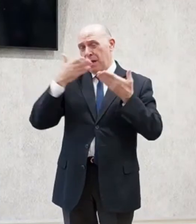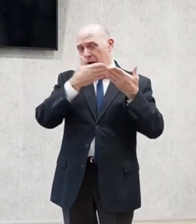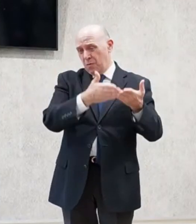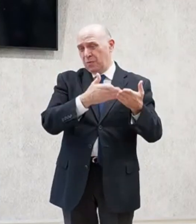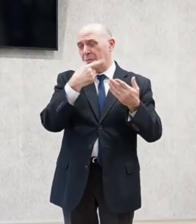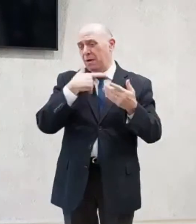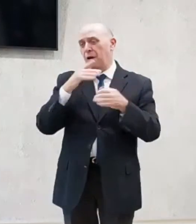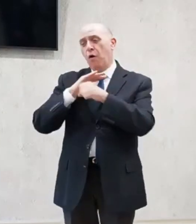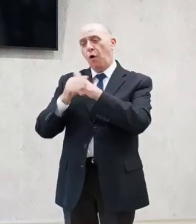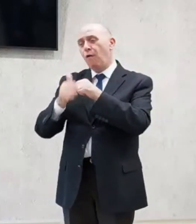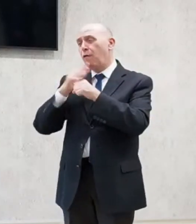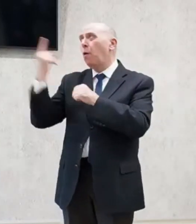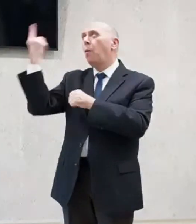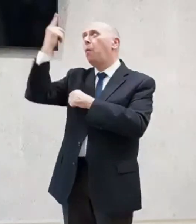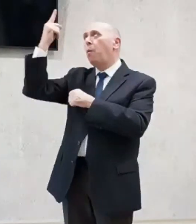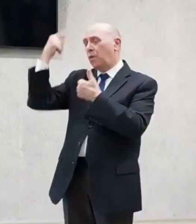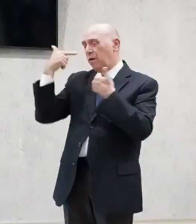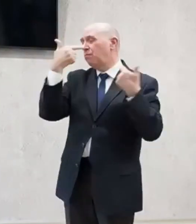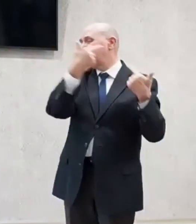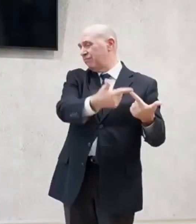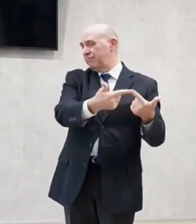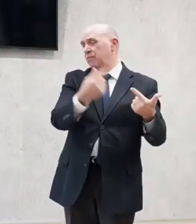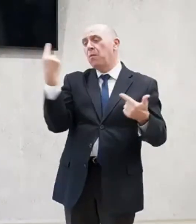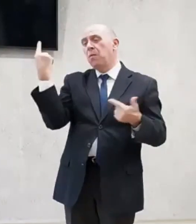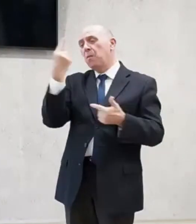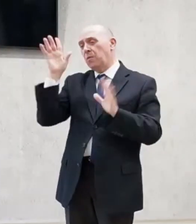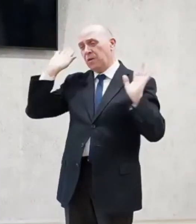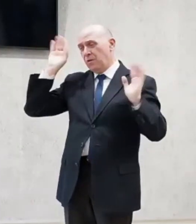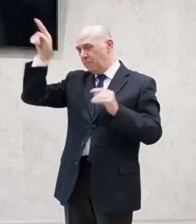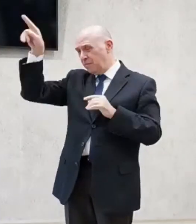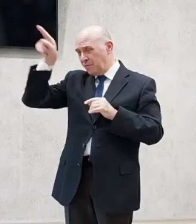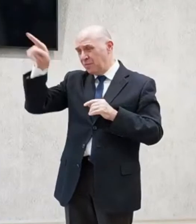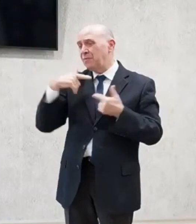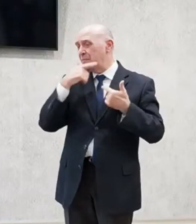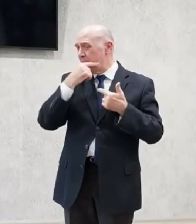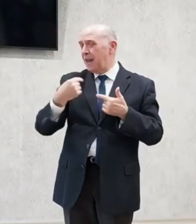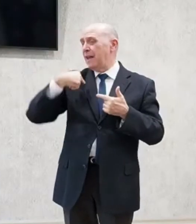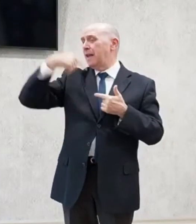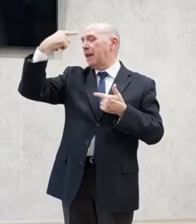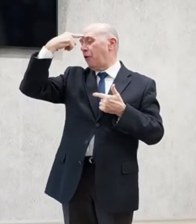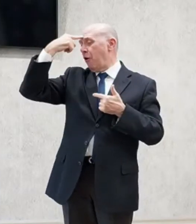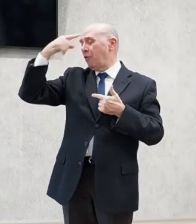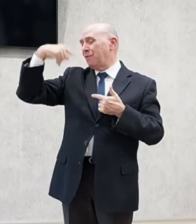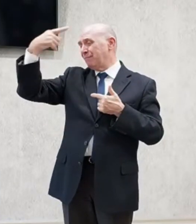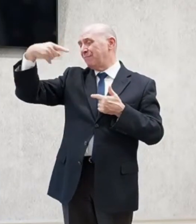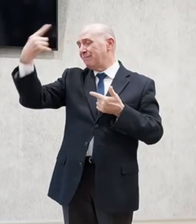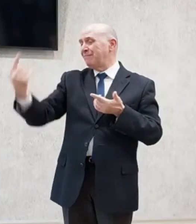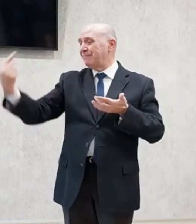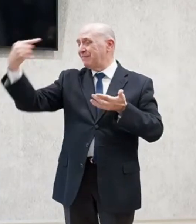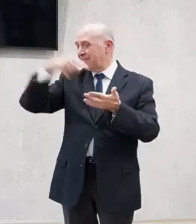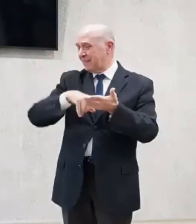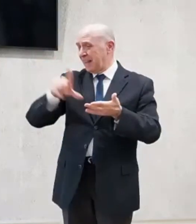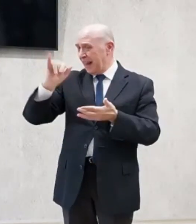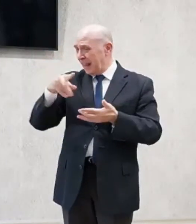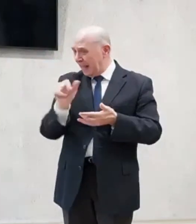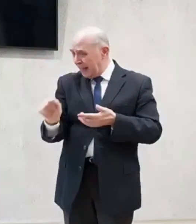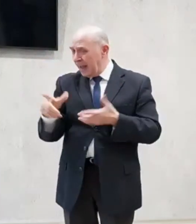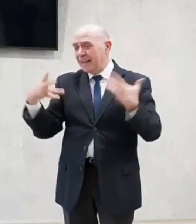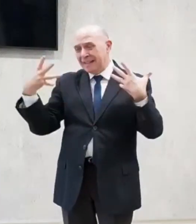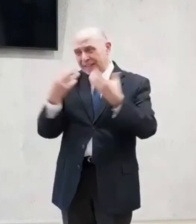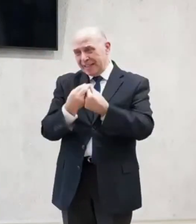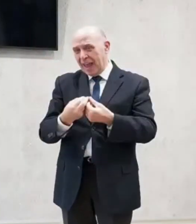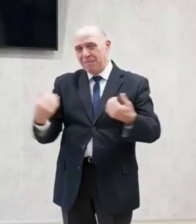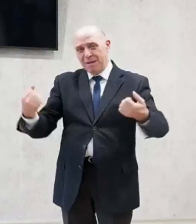sul conforto che solo tu puoi dare a ricordargli come sarà bello quando collina si uniranno e potranno così